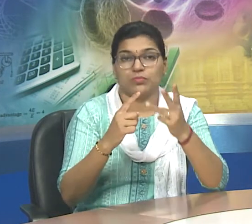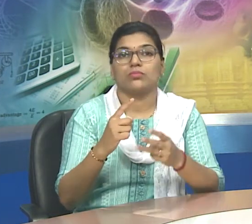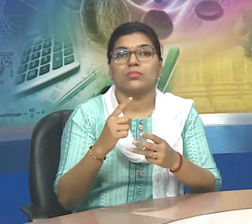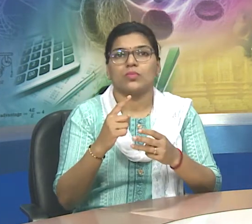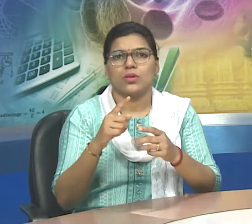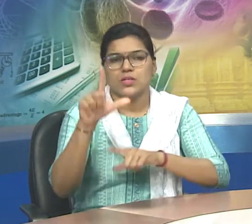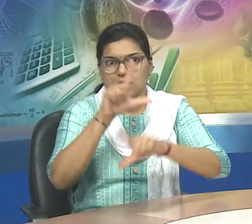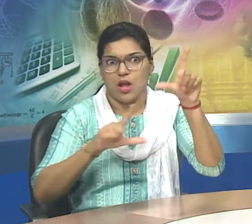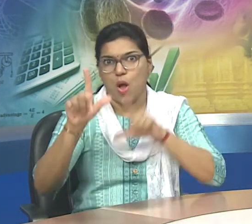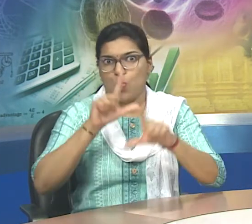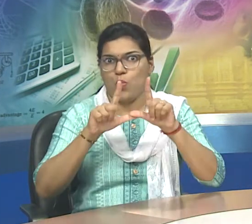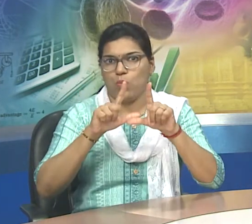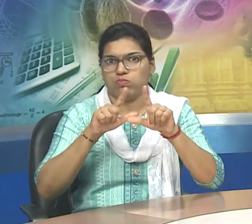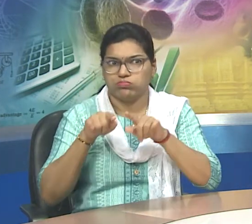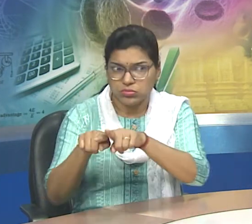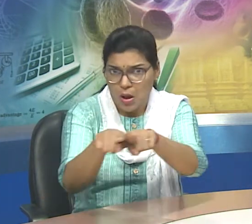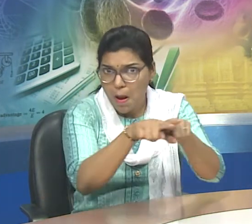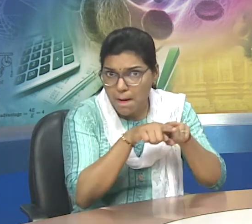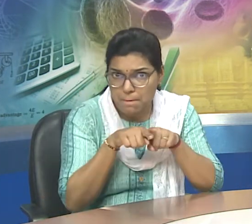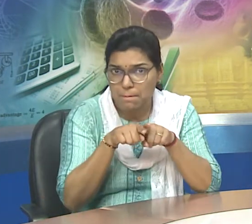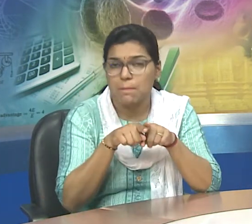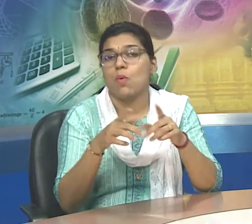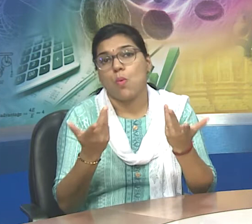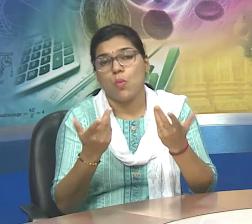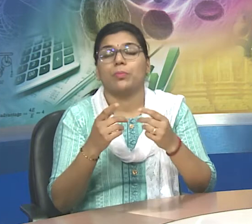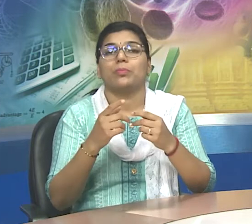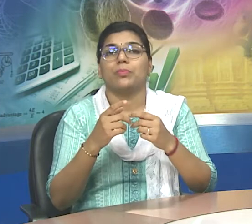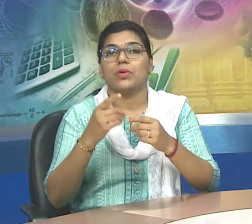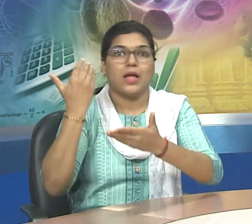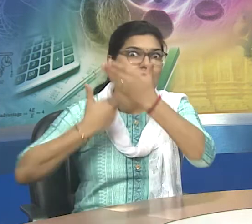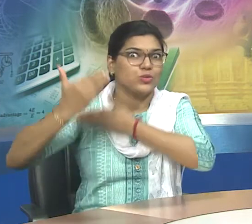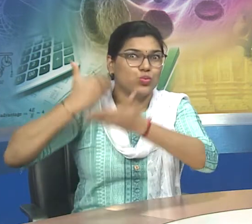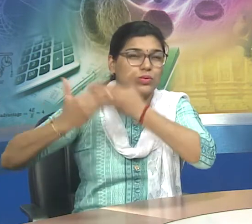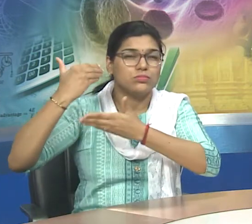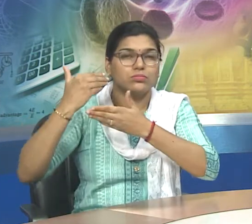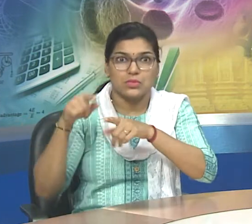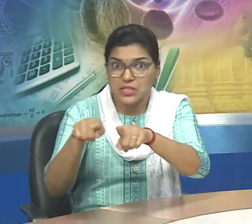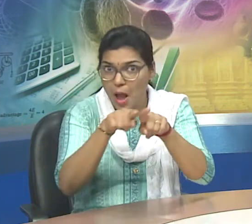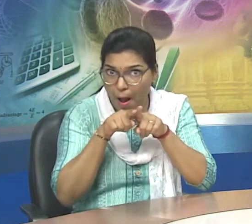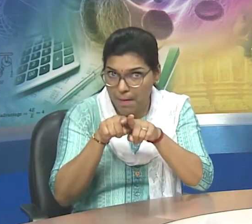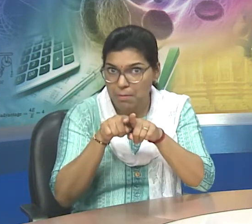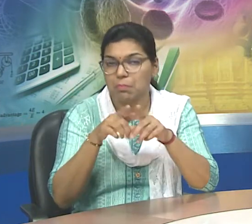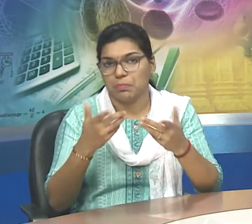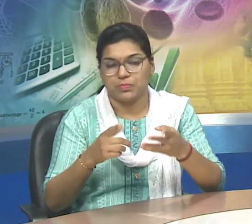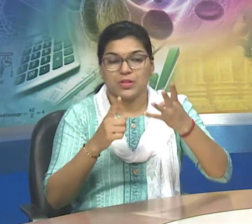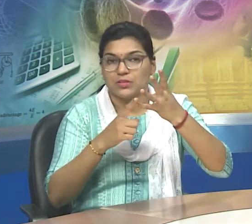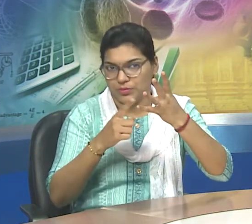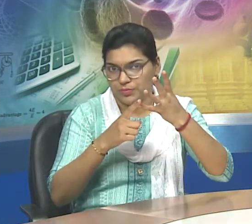तीसरा जो बिंदु सी है वह कॉमन भाषा अर्थात कॉमन लैंग्वेज और जो हिस्ट्री है